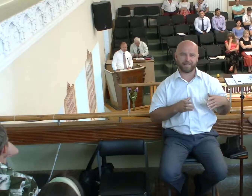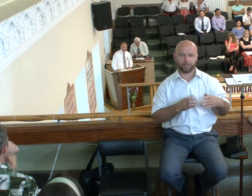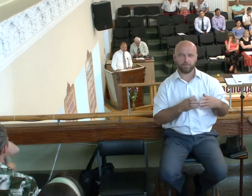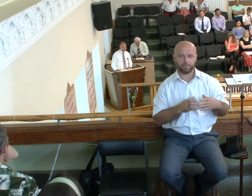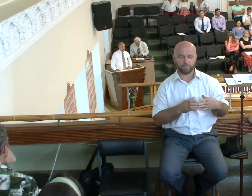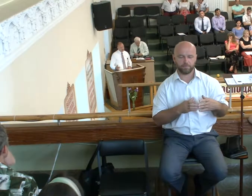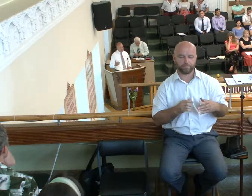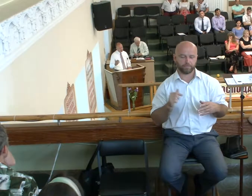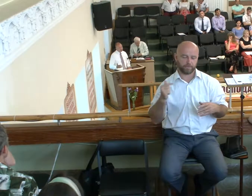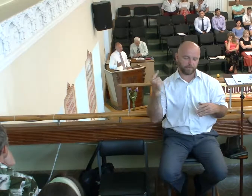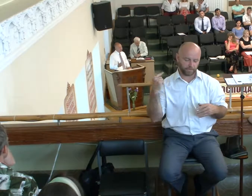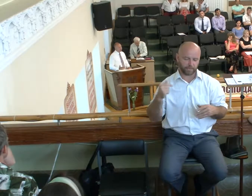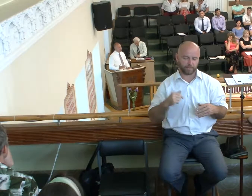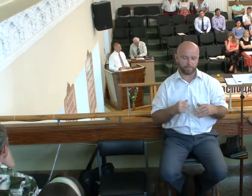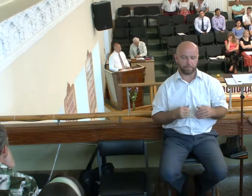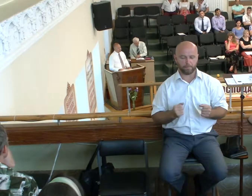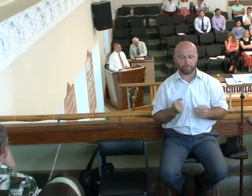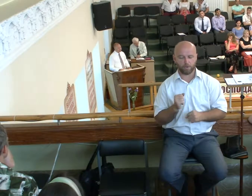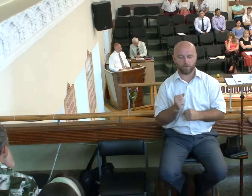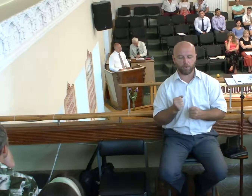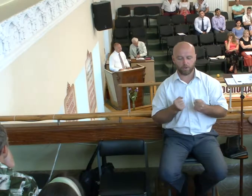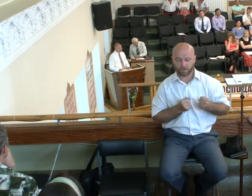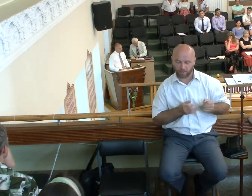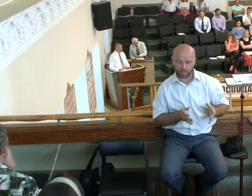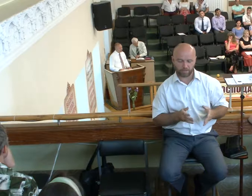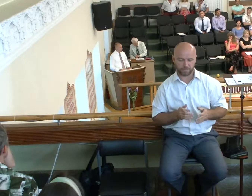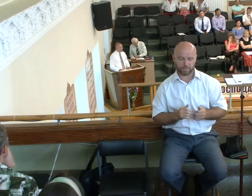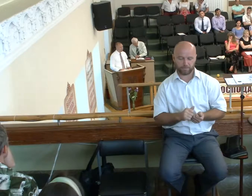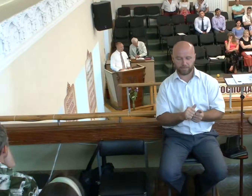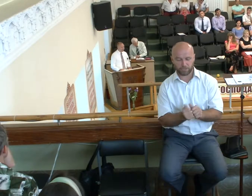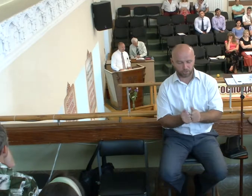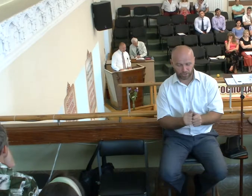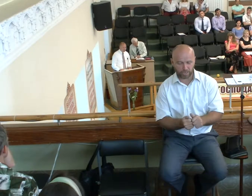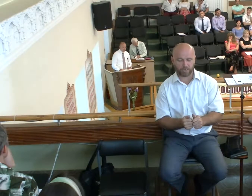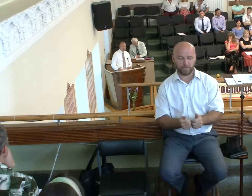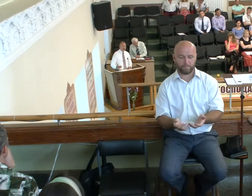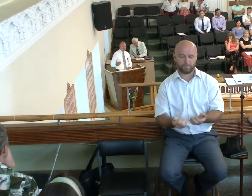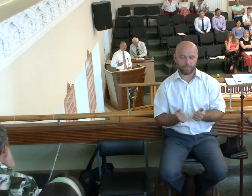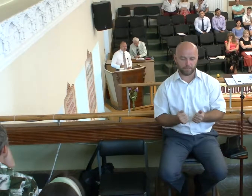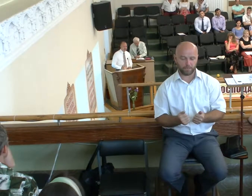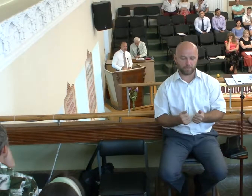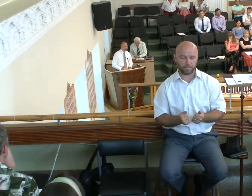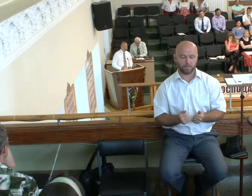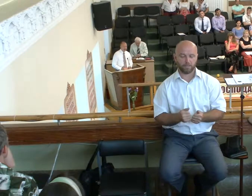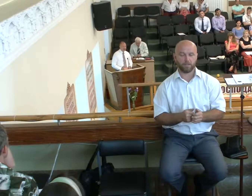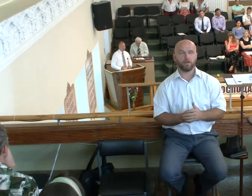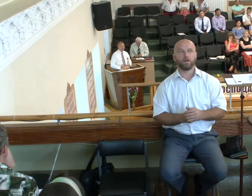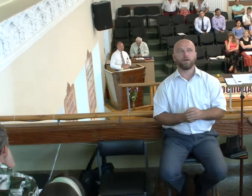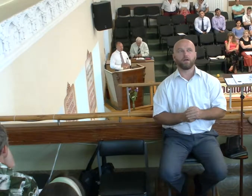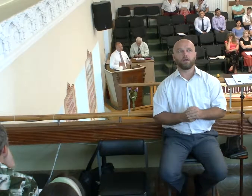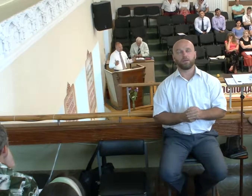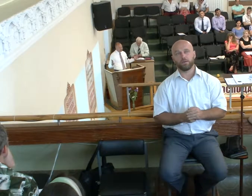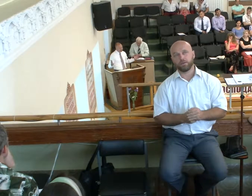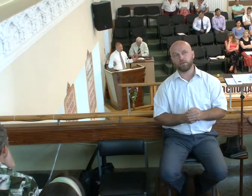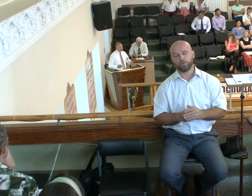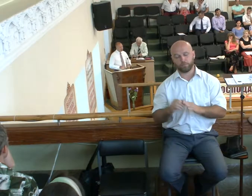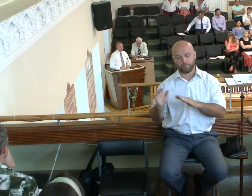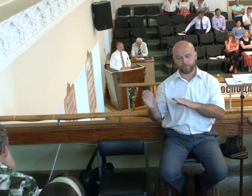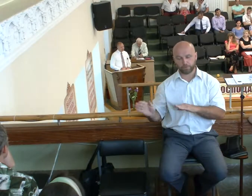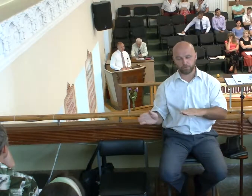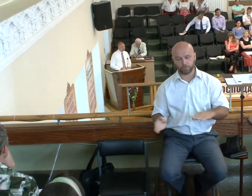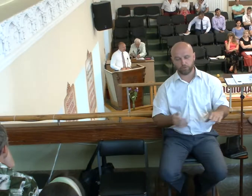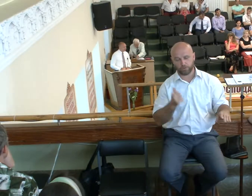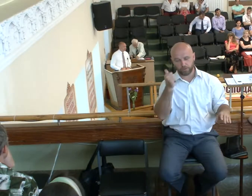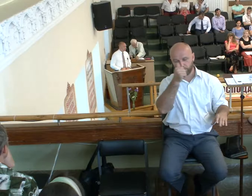святое водное крещение в 1999 году. И тоже покаялся в апреле. И вот прошли эти